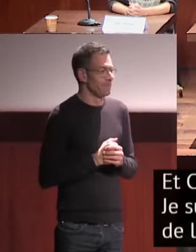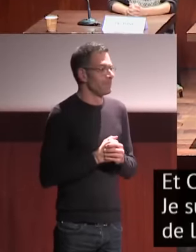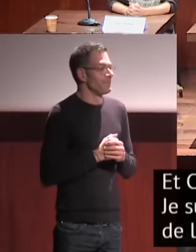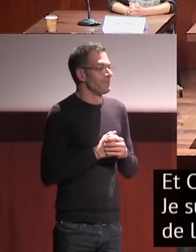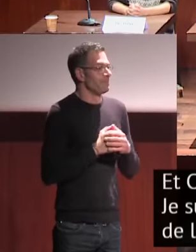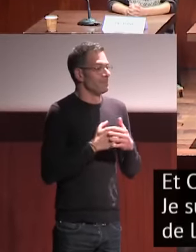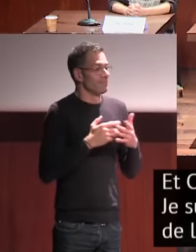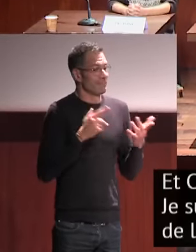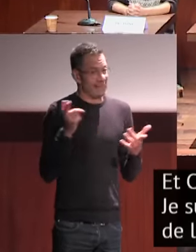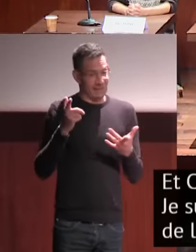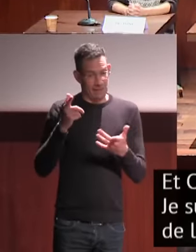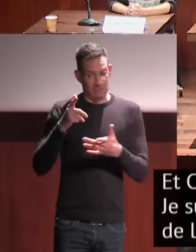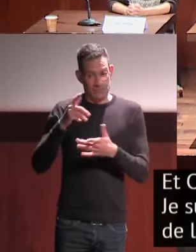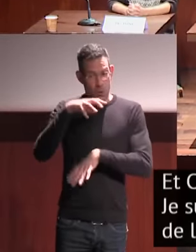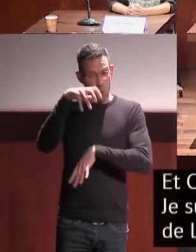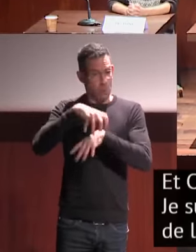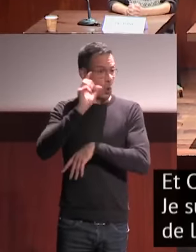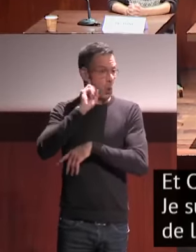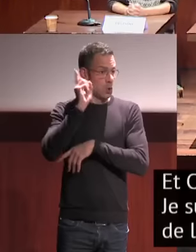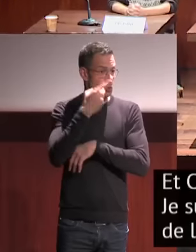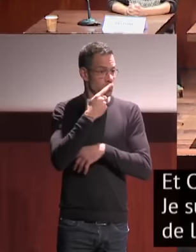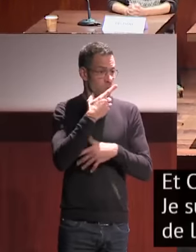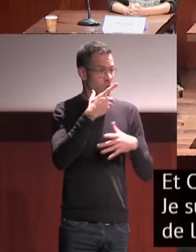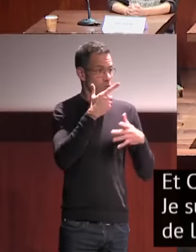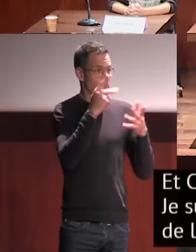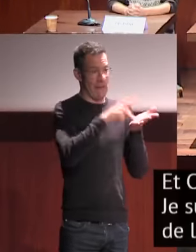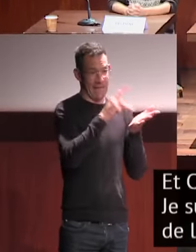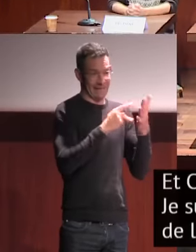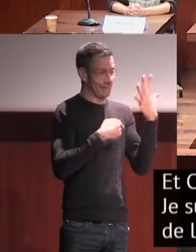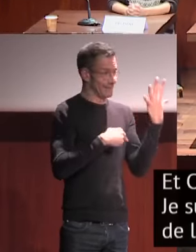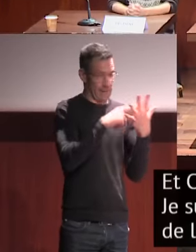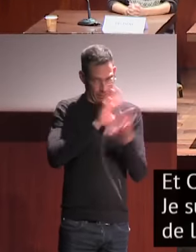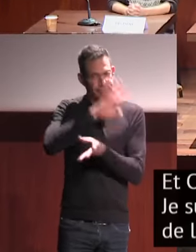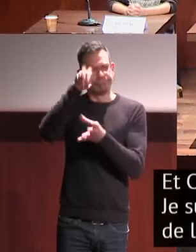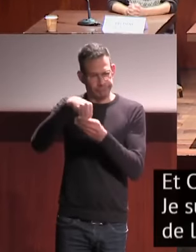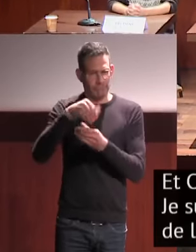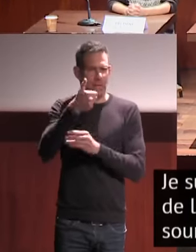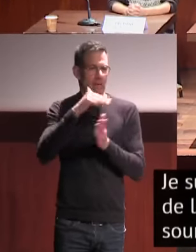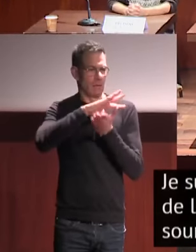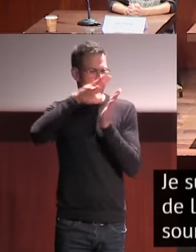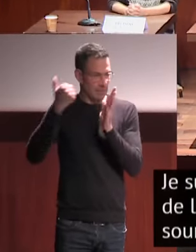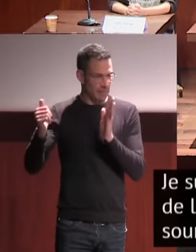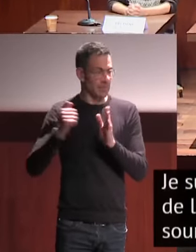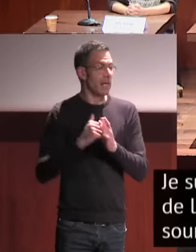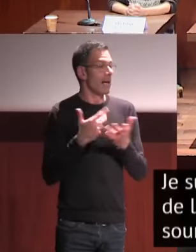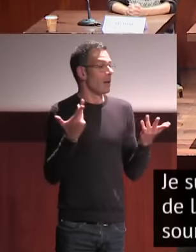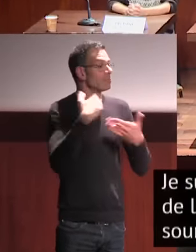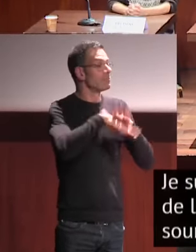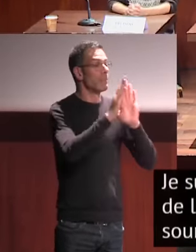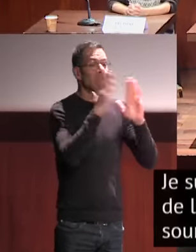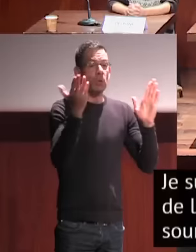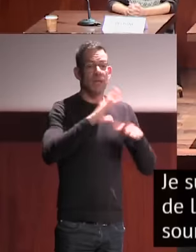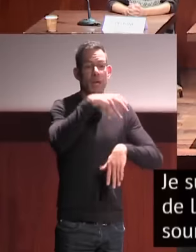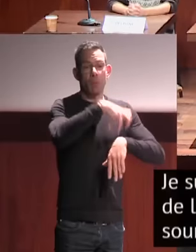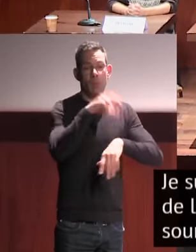qui est un des 5 pôles sourds de la ville de Paris. Alors, un pôle sourd à la ville de Paris, dans les bibliothèques, c'est quoi ?